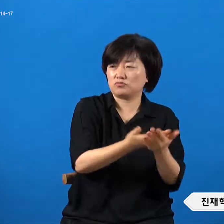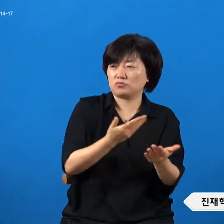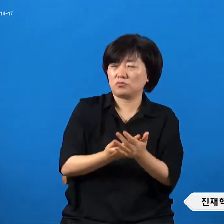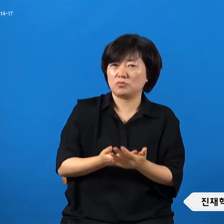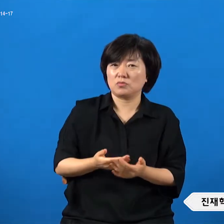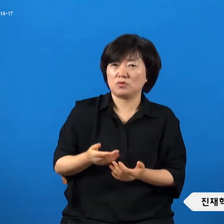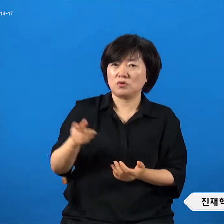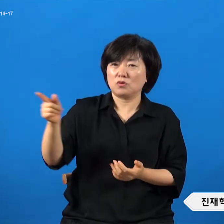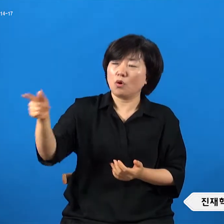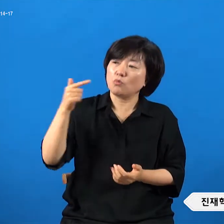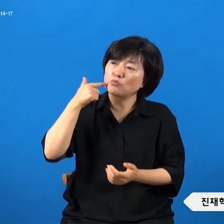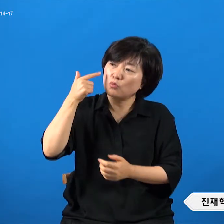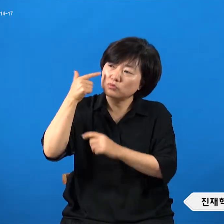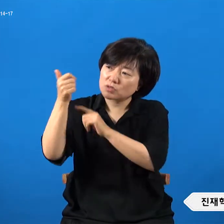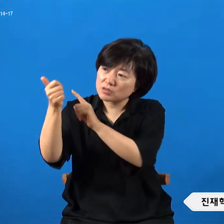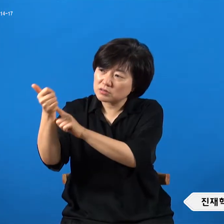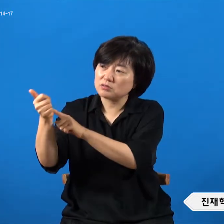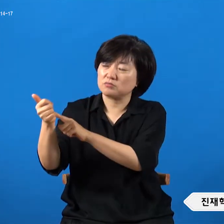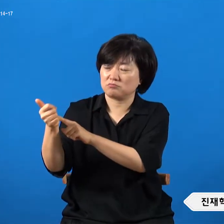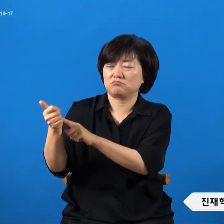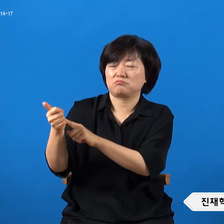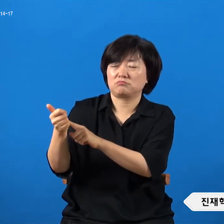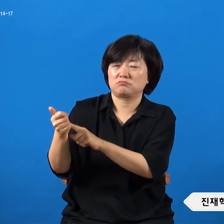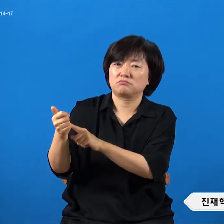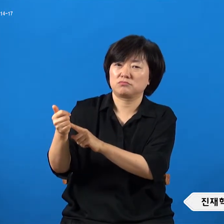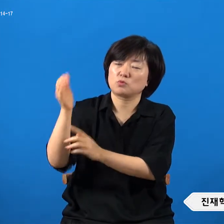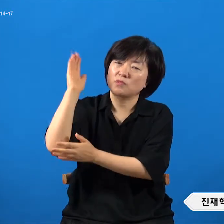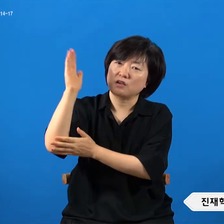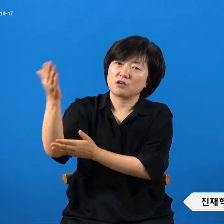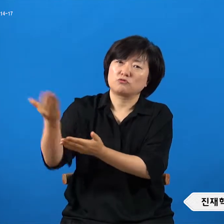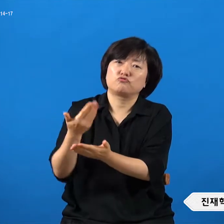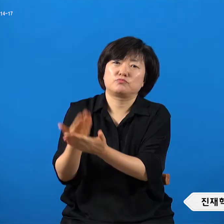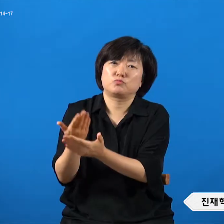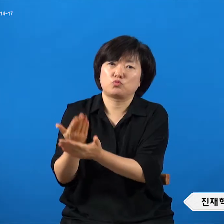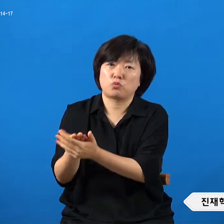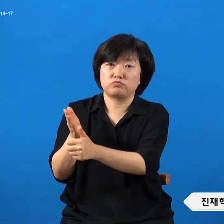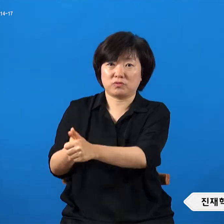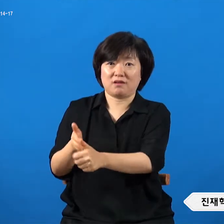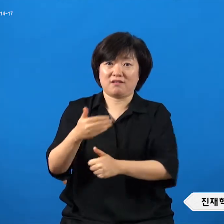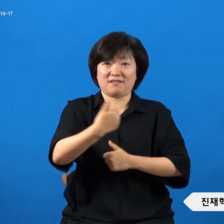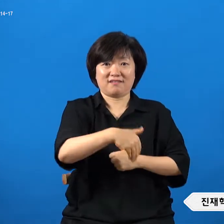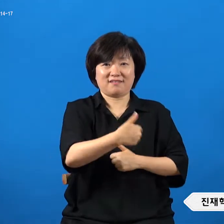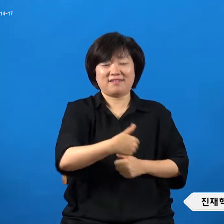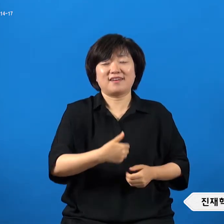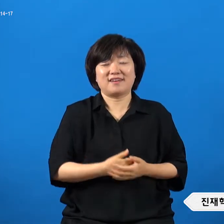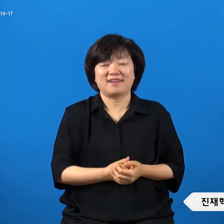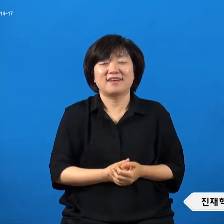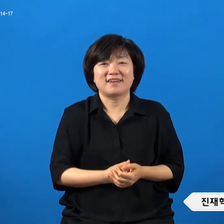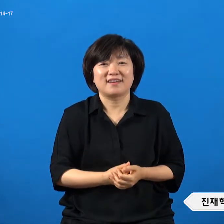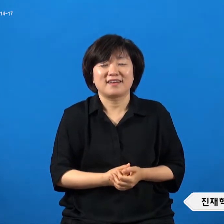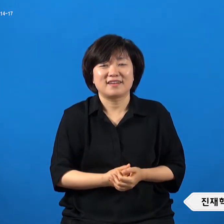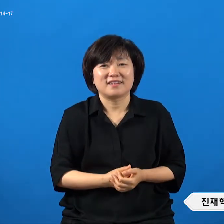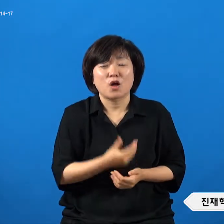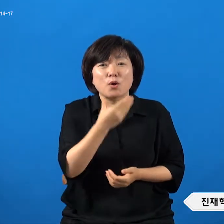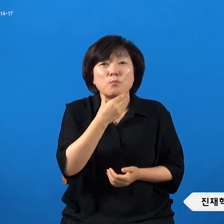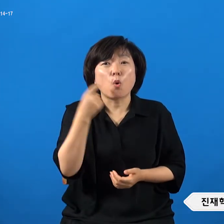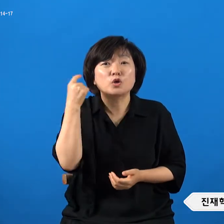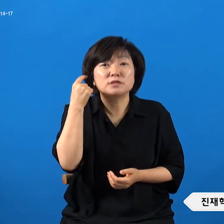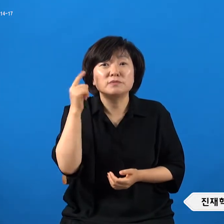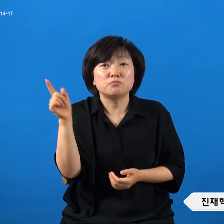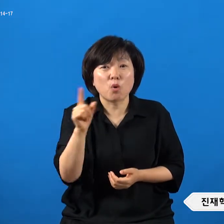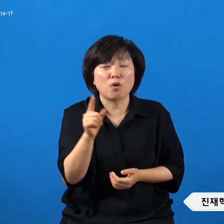목사인 걸 알면서도 그렇게 부탁하는 그를 바라봅니다. 사랑하는 여러분,